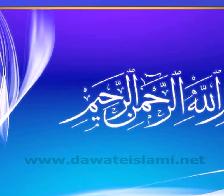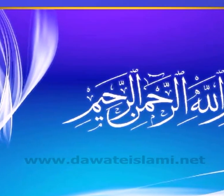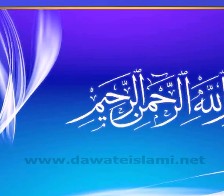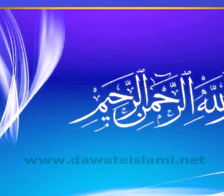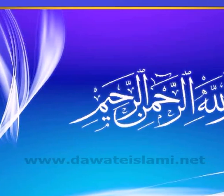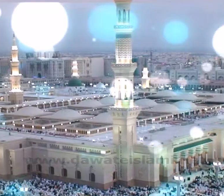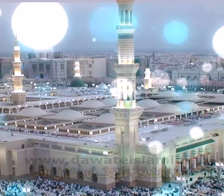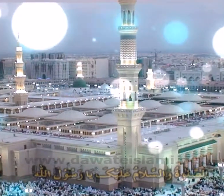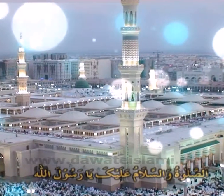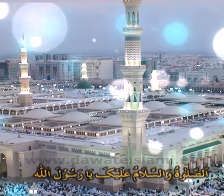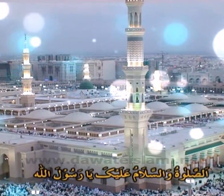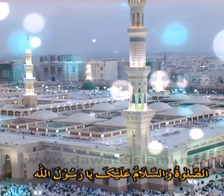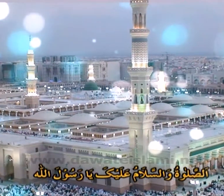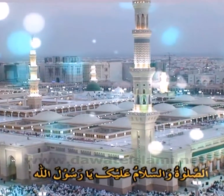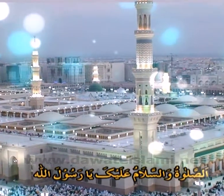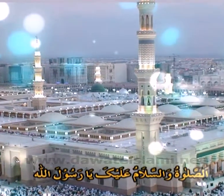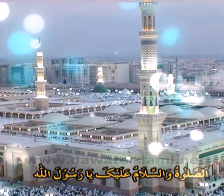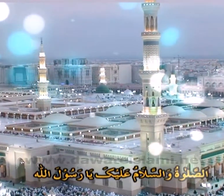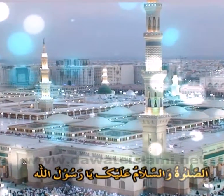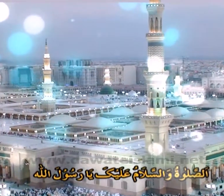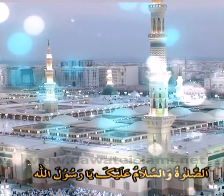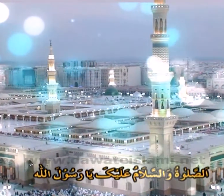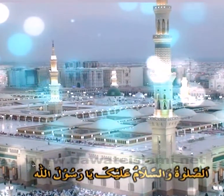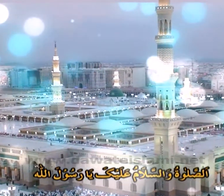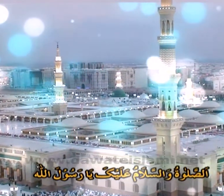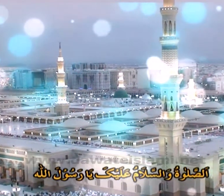صلاة والسلام علیہ کا یا رسول اللہ